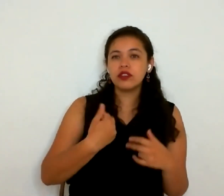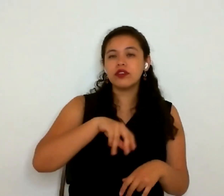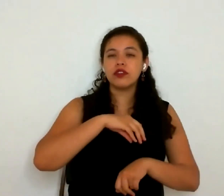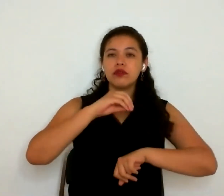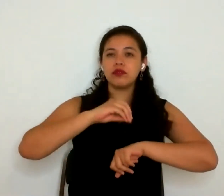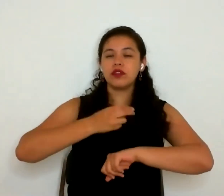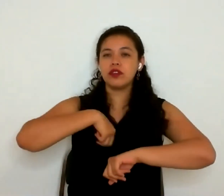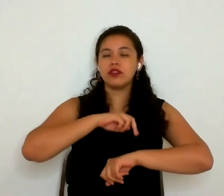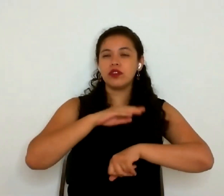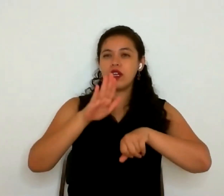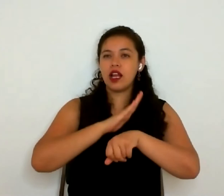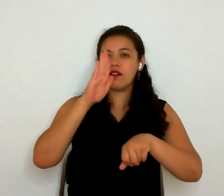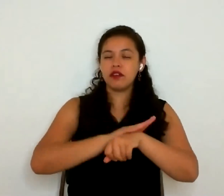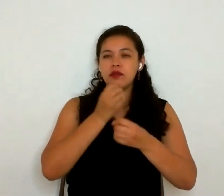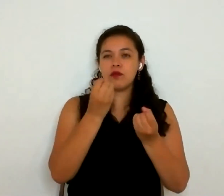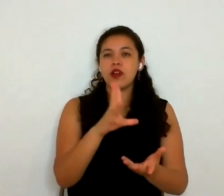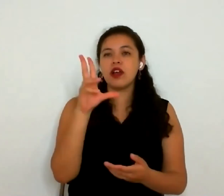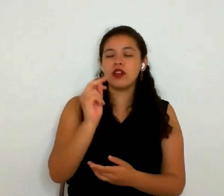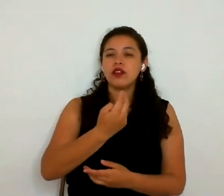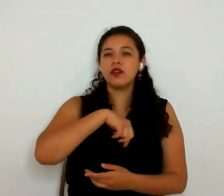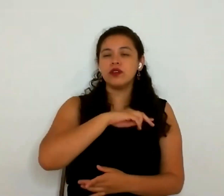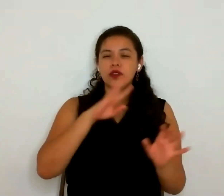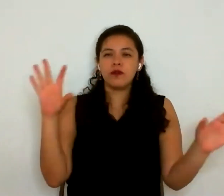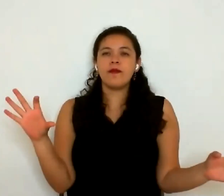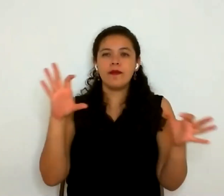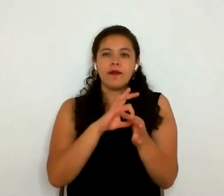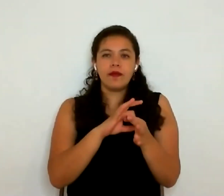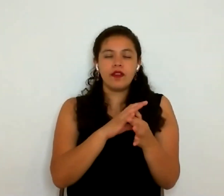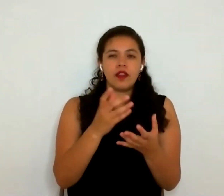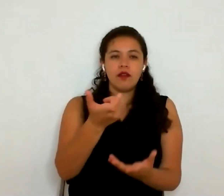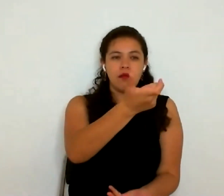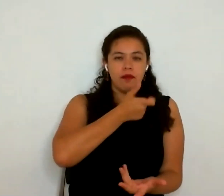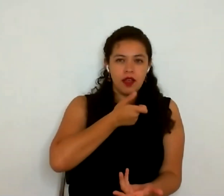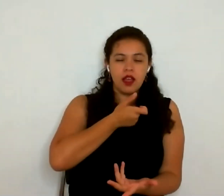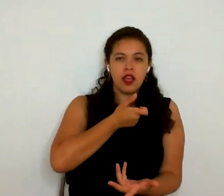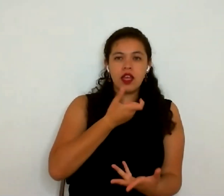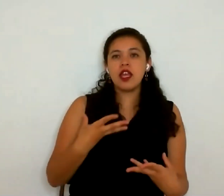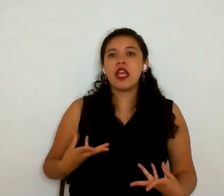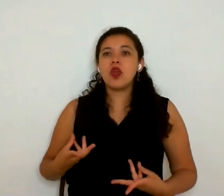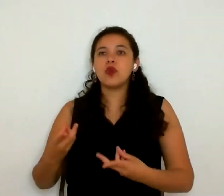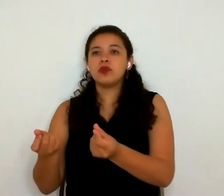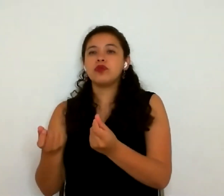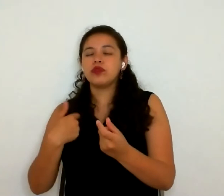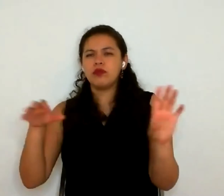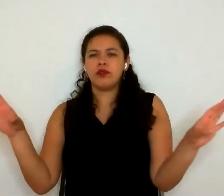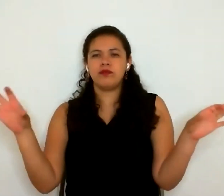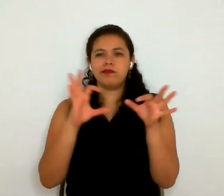les damos puntaje si hacíamos una relación de ingresos y egresos para poder éste